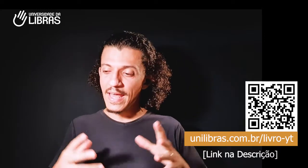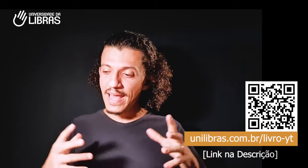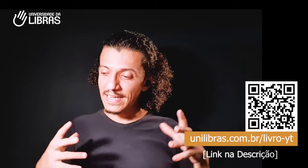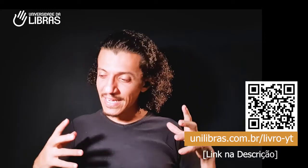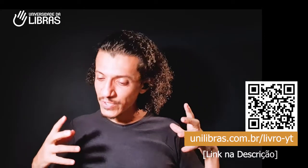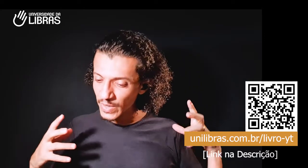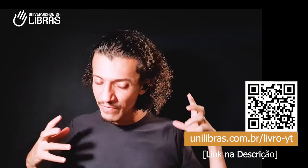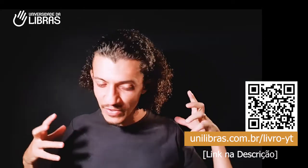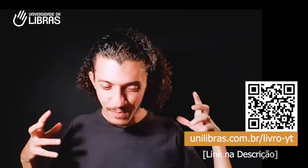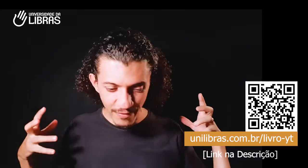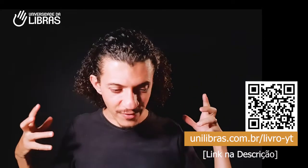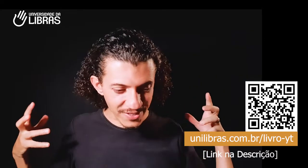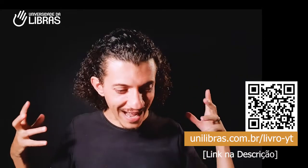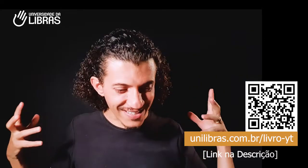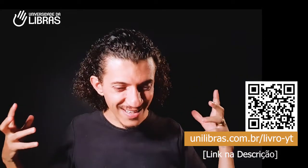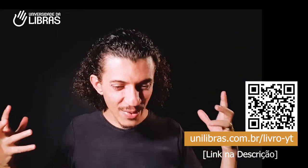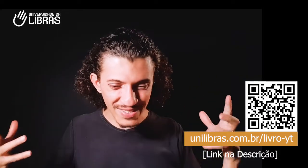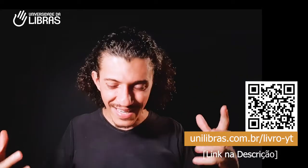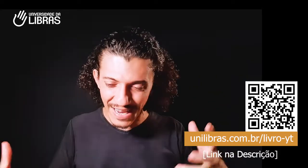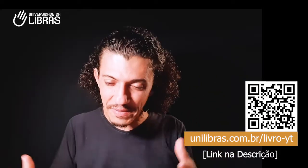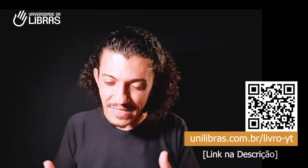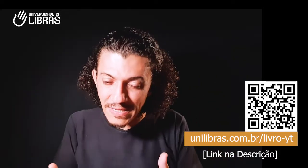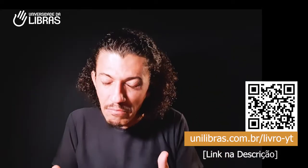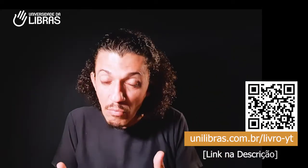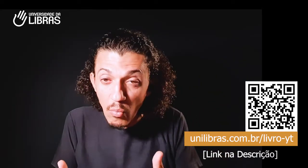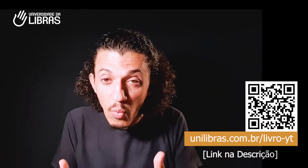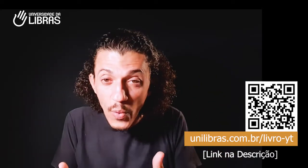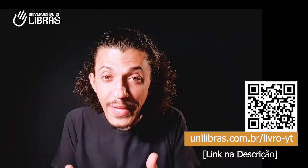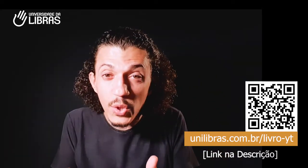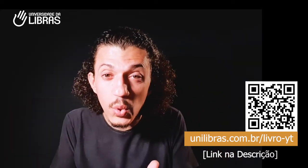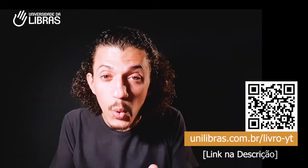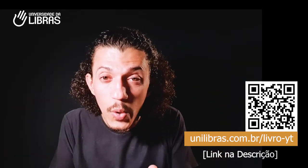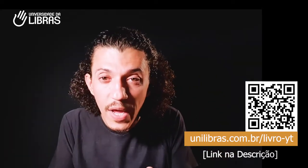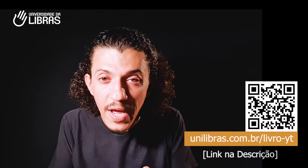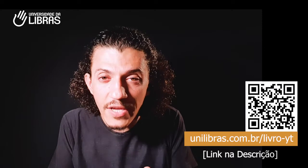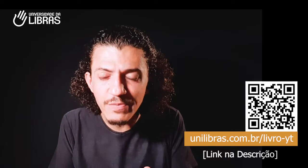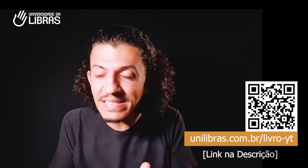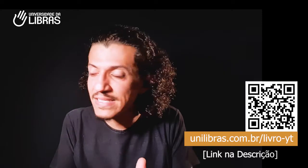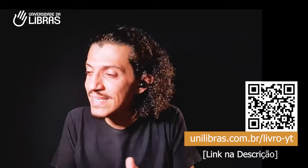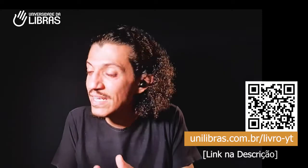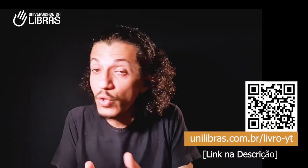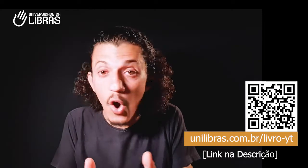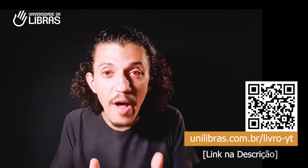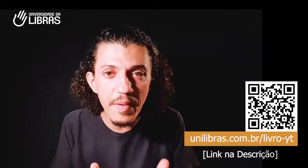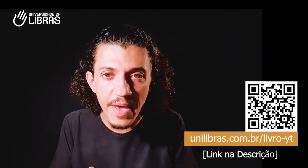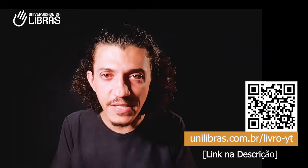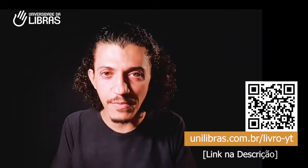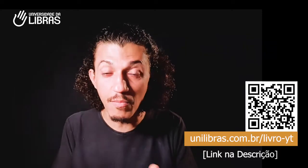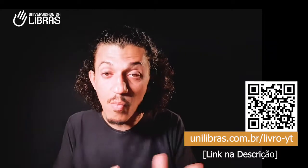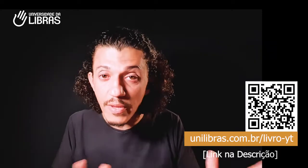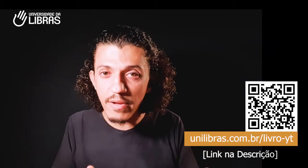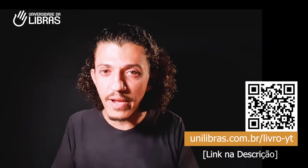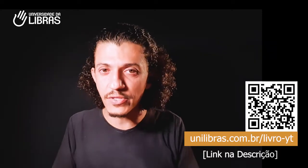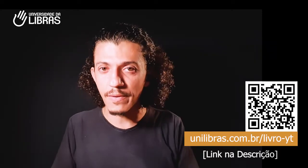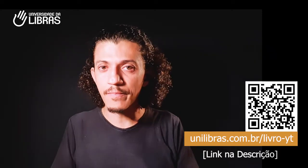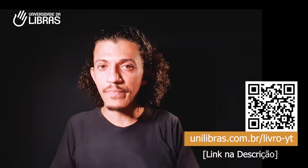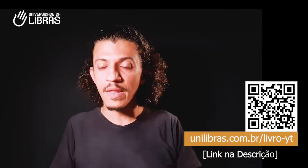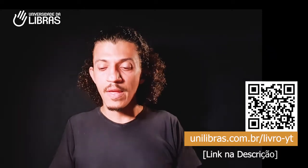já tinha um livro de profundidade linguística na libras do grande enorme mesmo muito grande